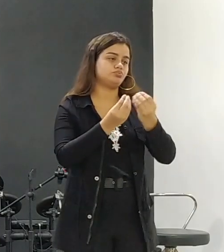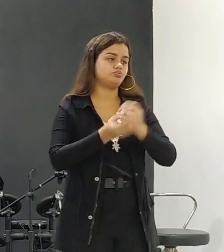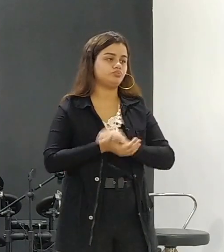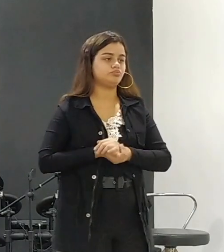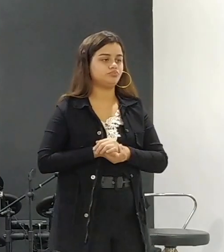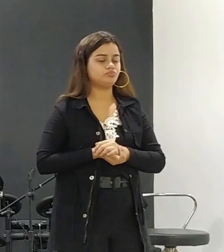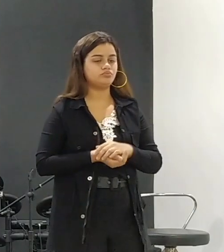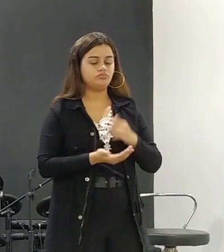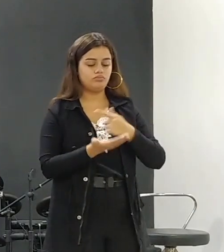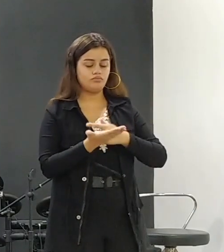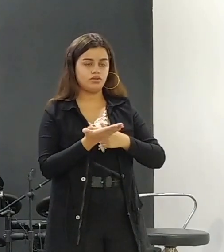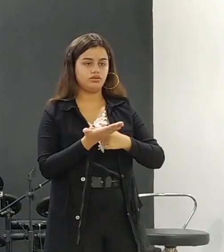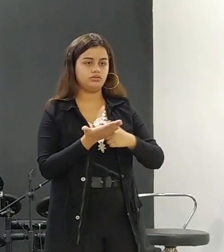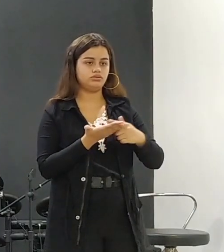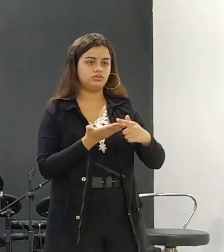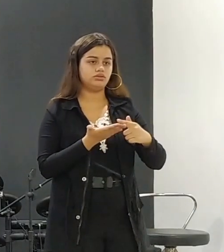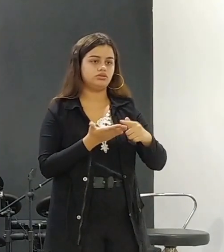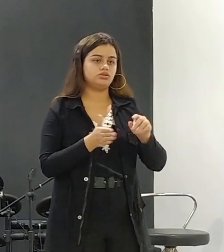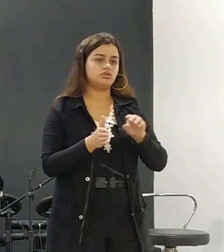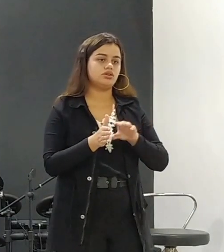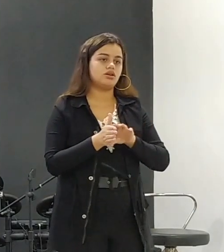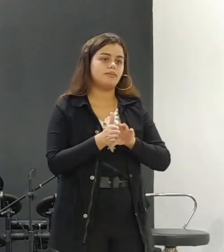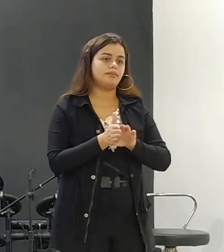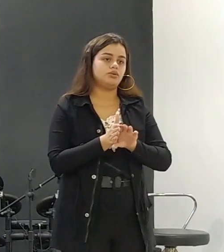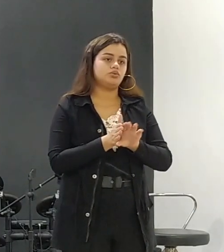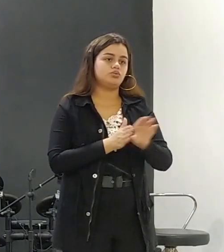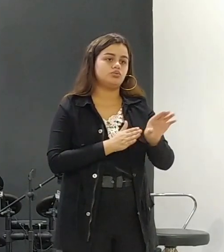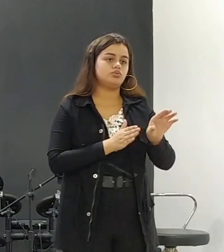em Gênesis capítulo 1, versículo 27,